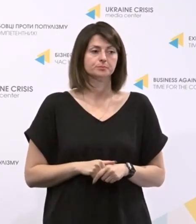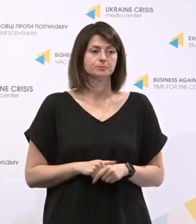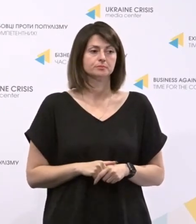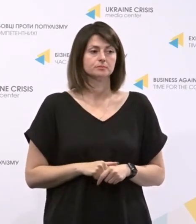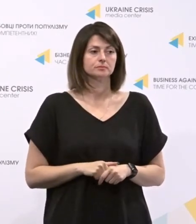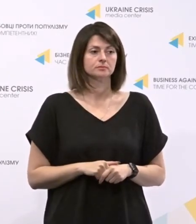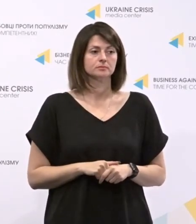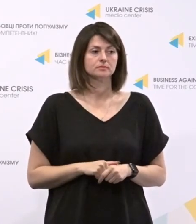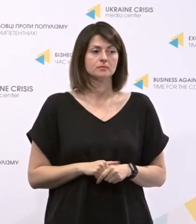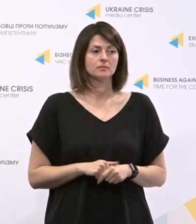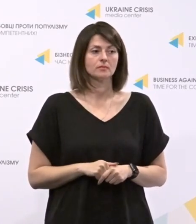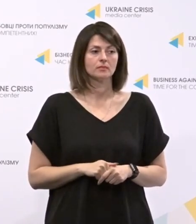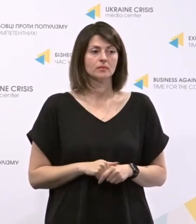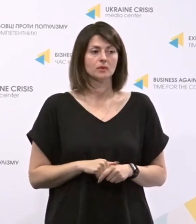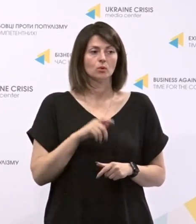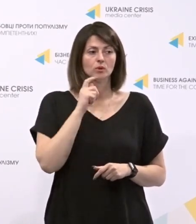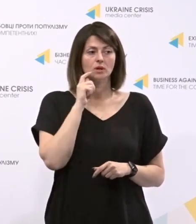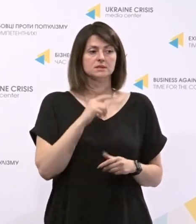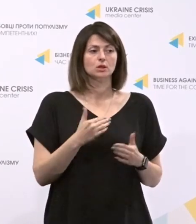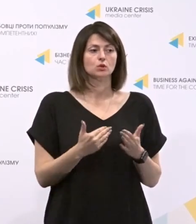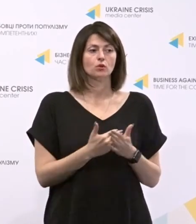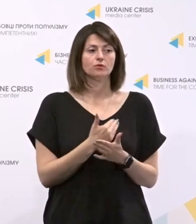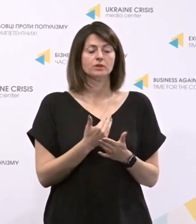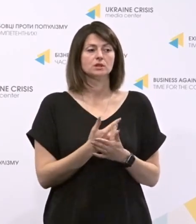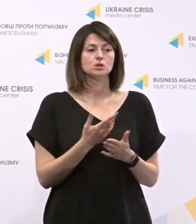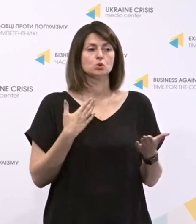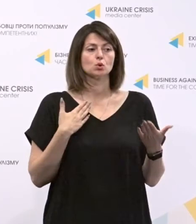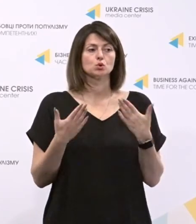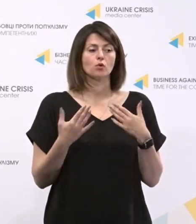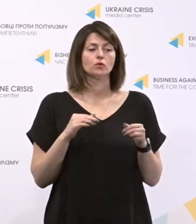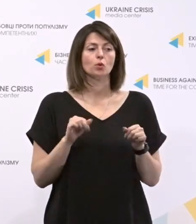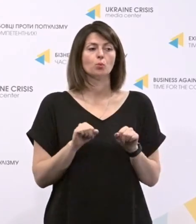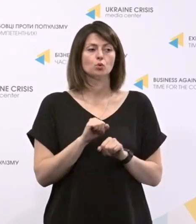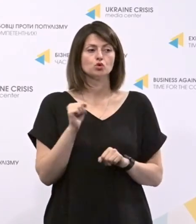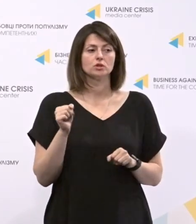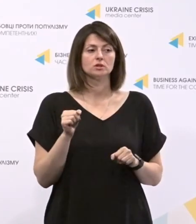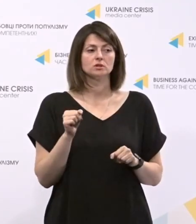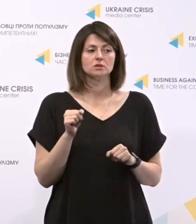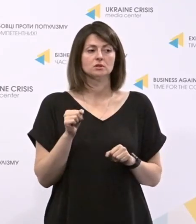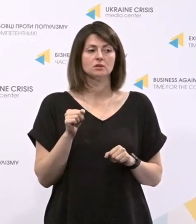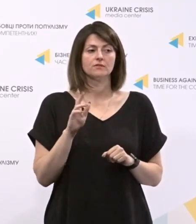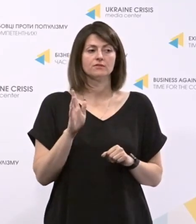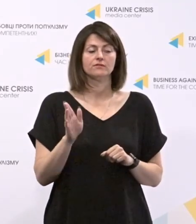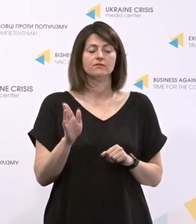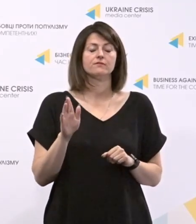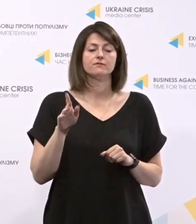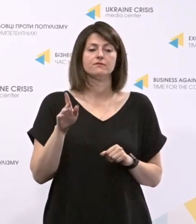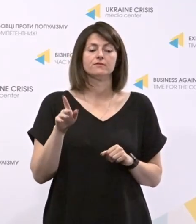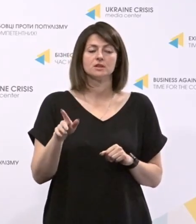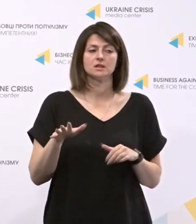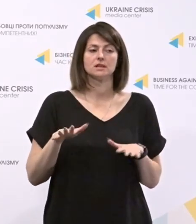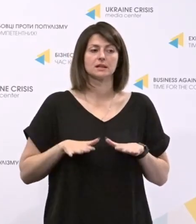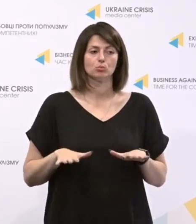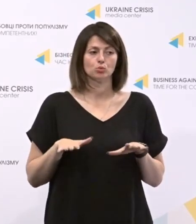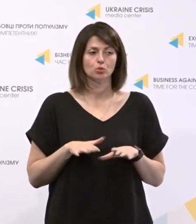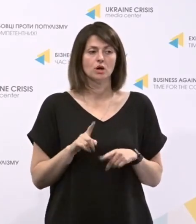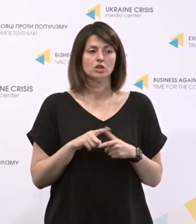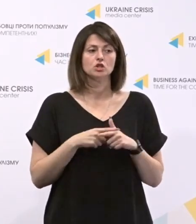Агентство «Кримські новини». І я б хотіла... Crimean News Agency, speaking about violations in the